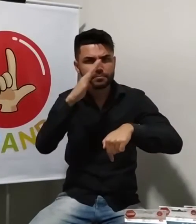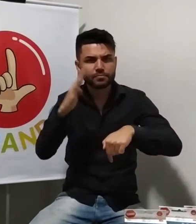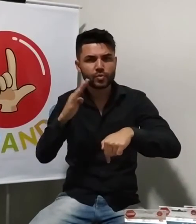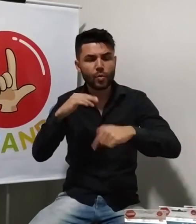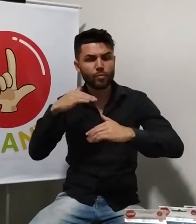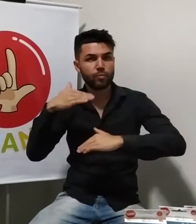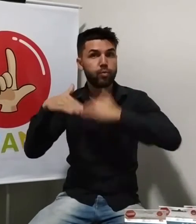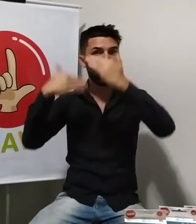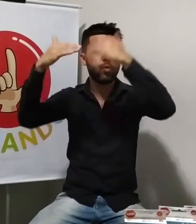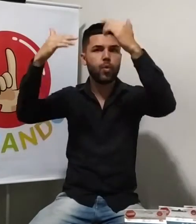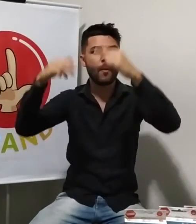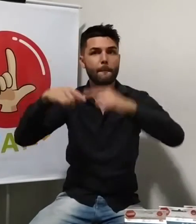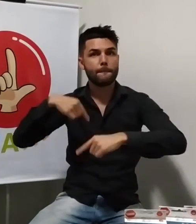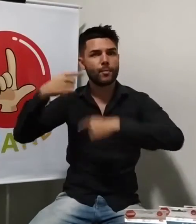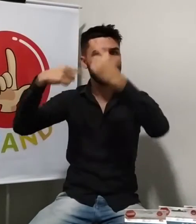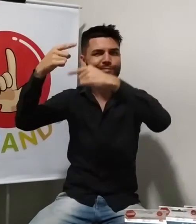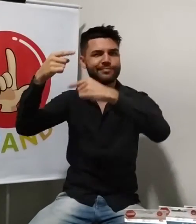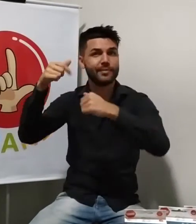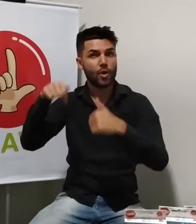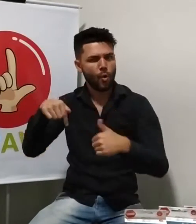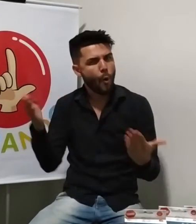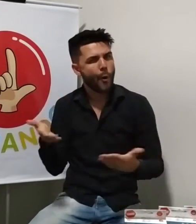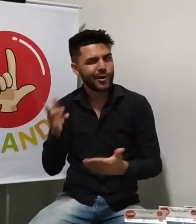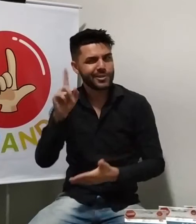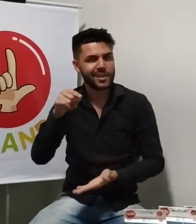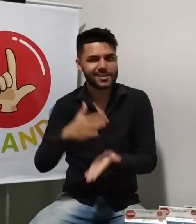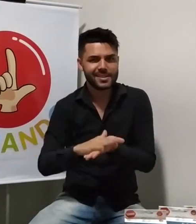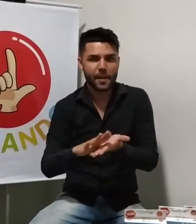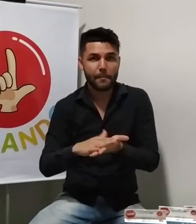E o GVCast número 8 já está no ar.